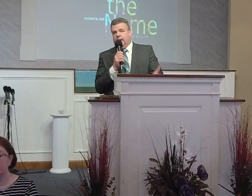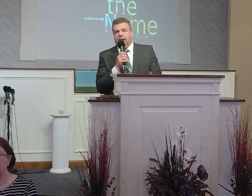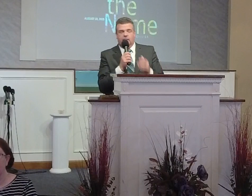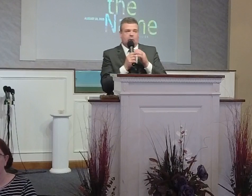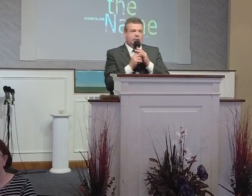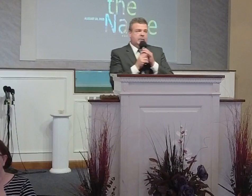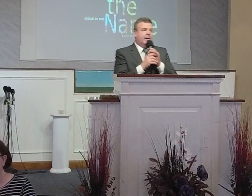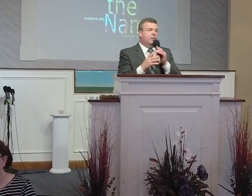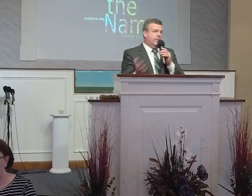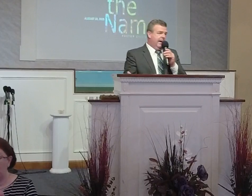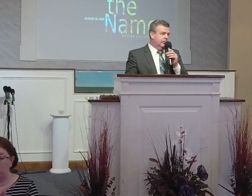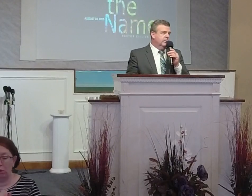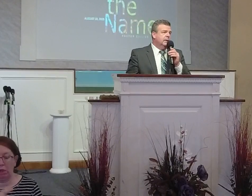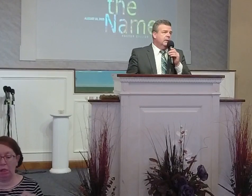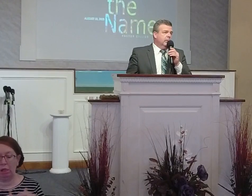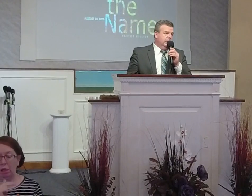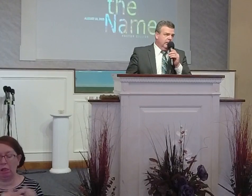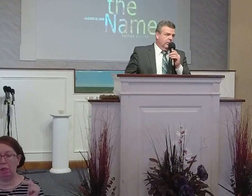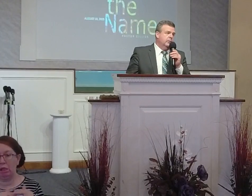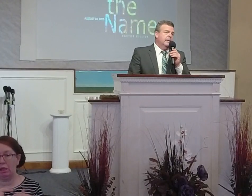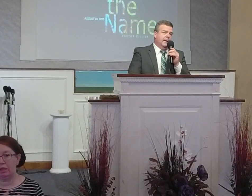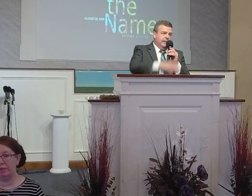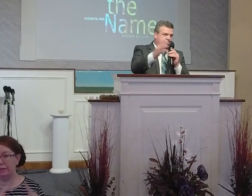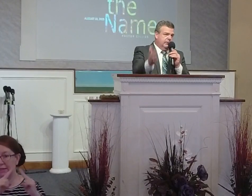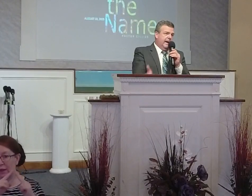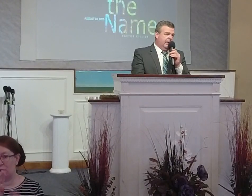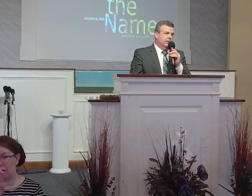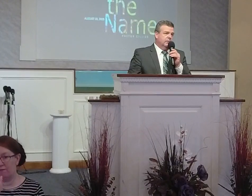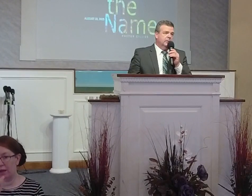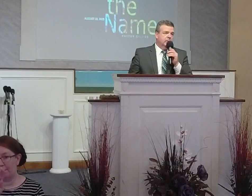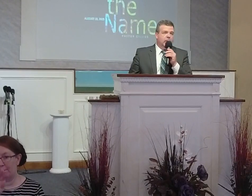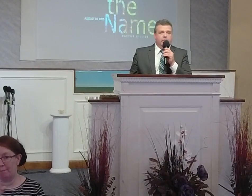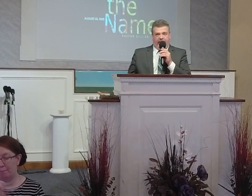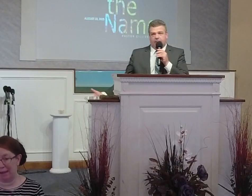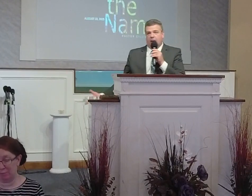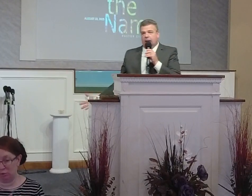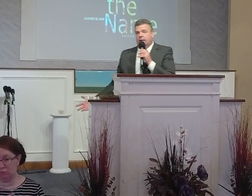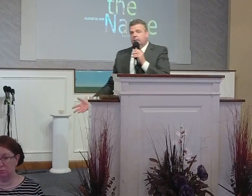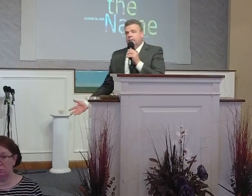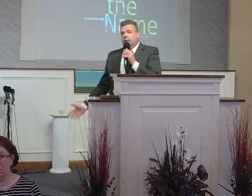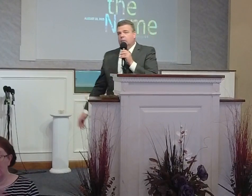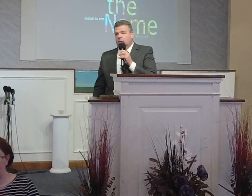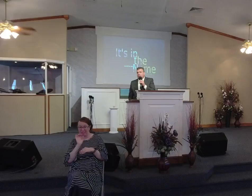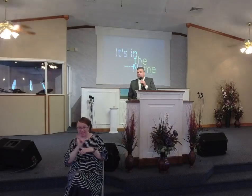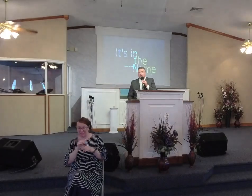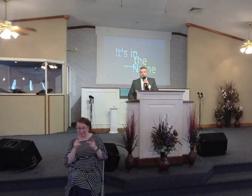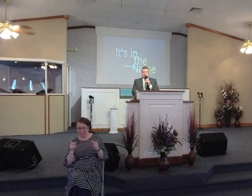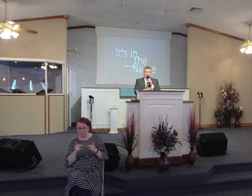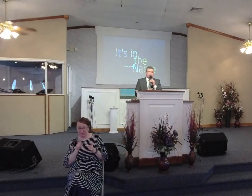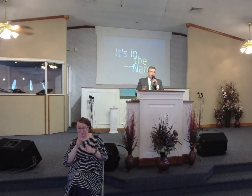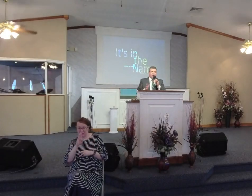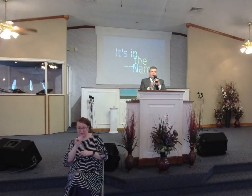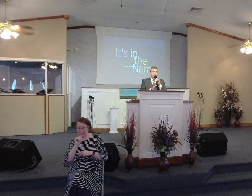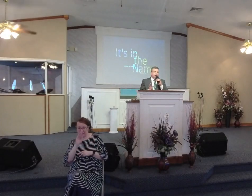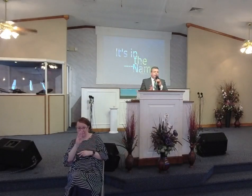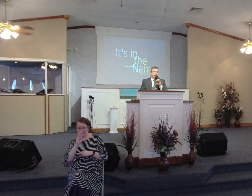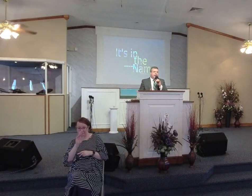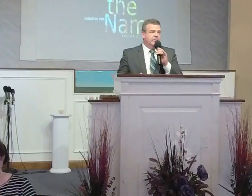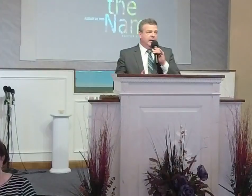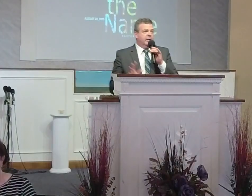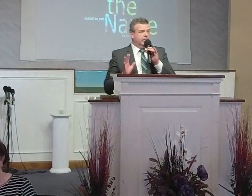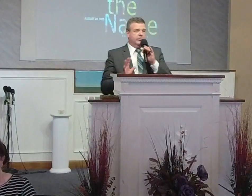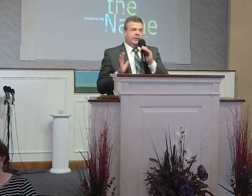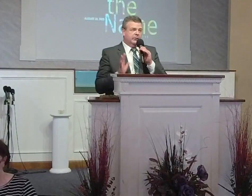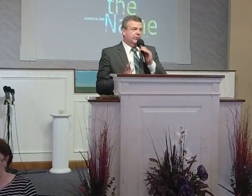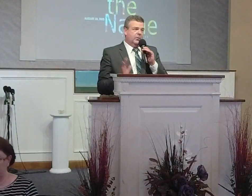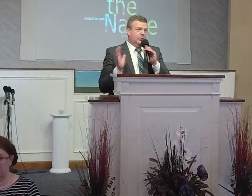comenzó a extenderse por la tierra, se alejaron cada vez más de su Creador y ahora el Salvador. Dios llamó a un